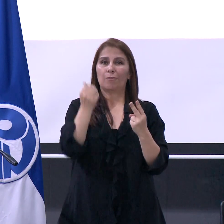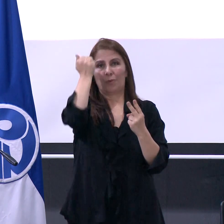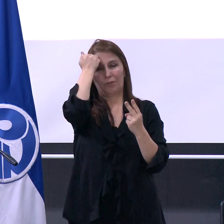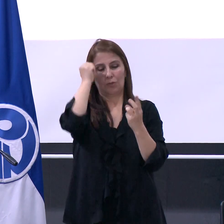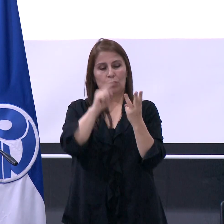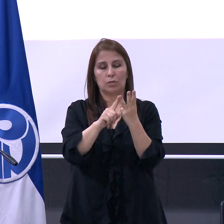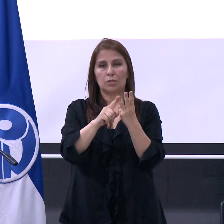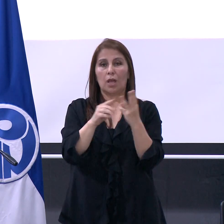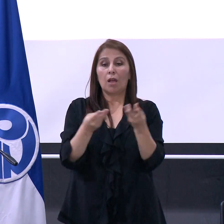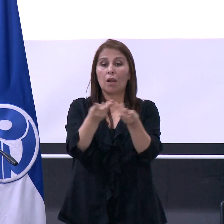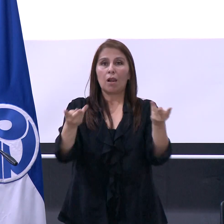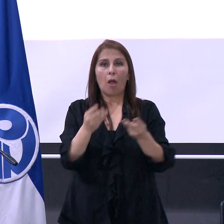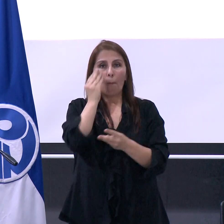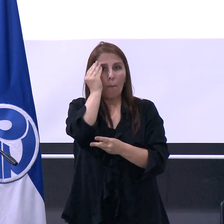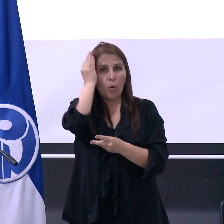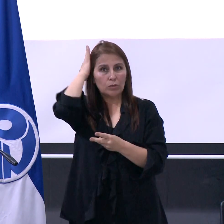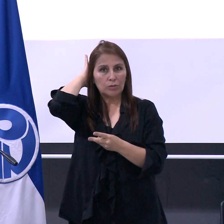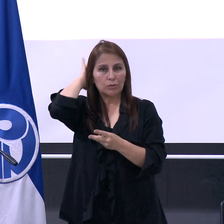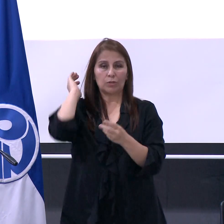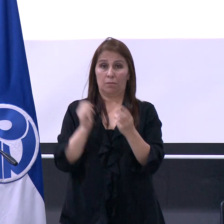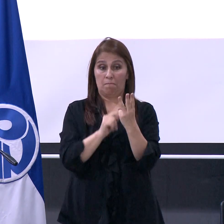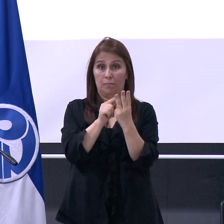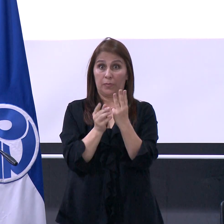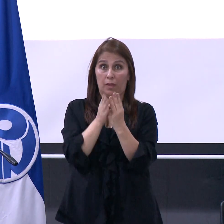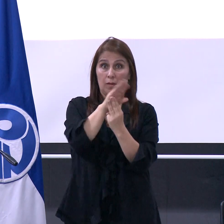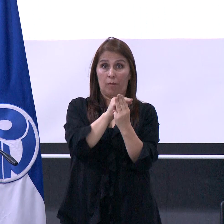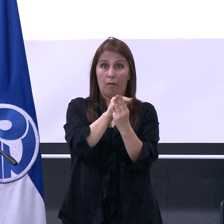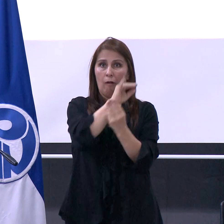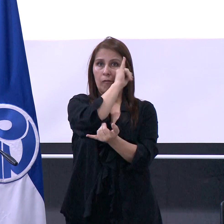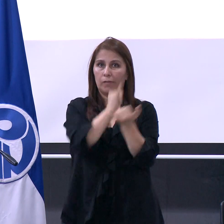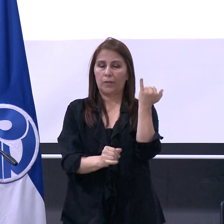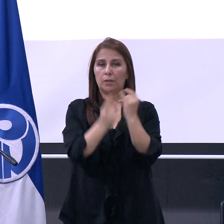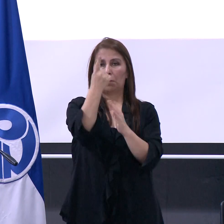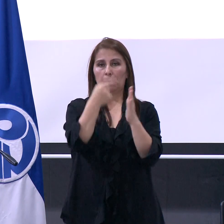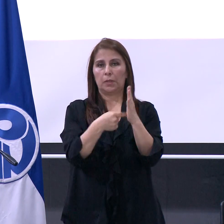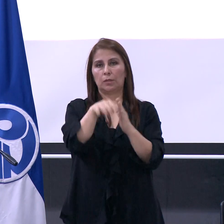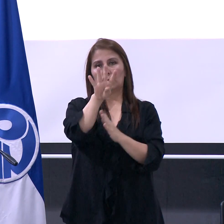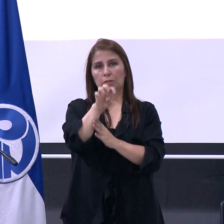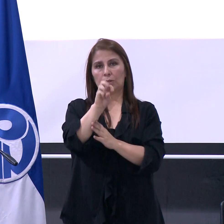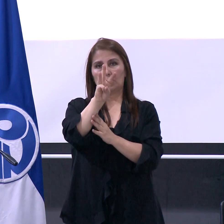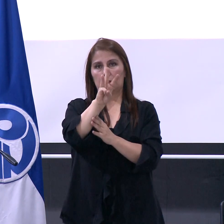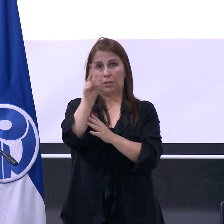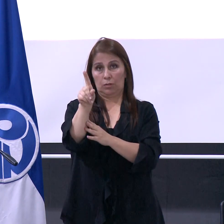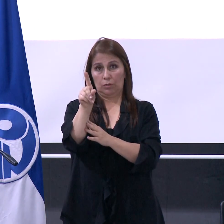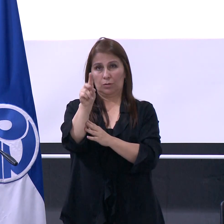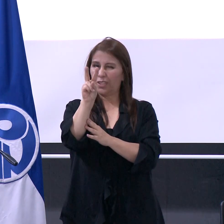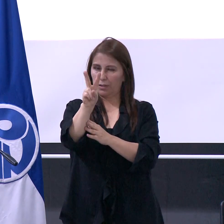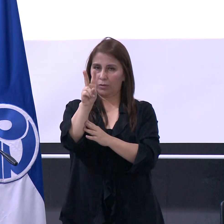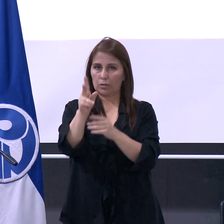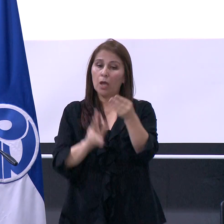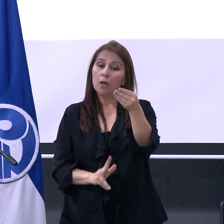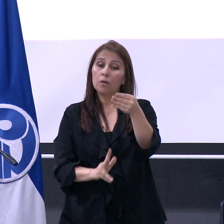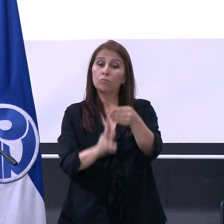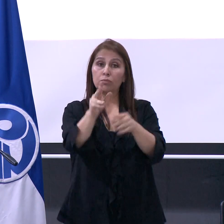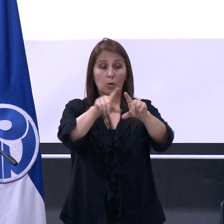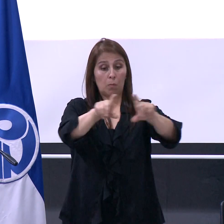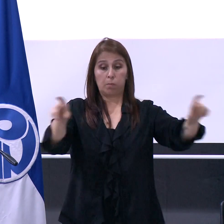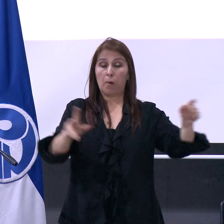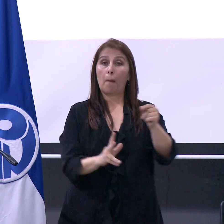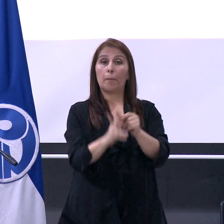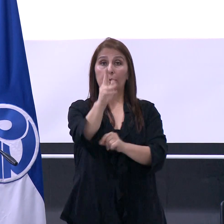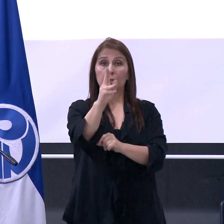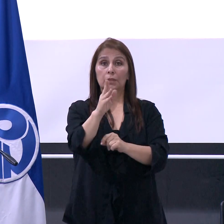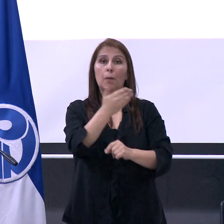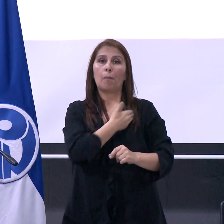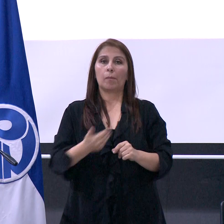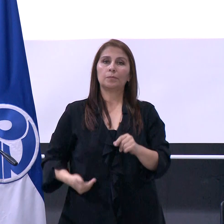montessori lo cuales los cuales terminaron en 1932 y fueron inauguradas por el presidente enrique olaya